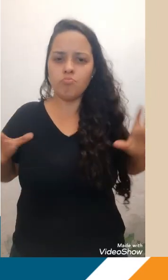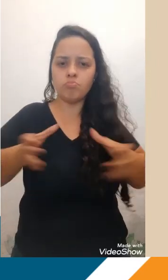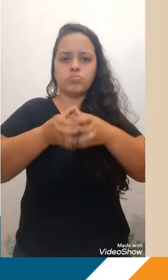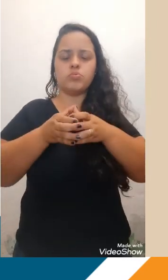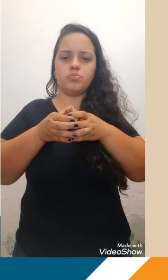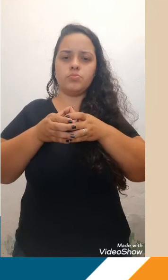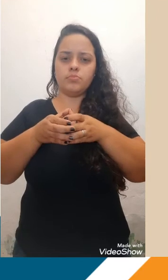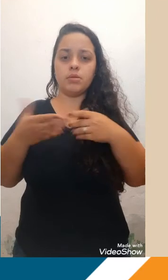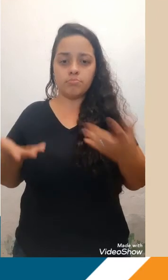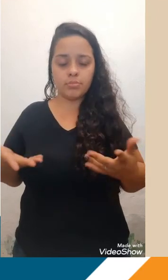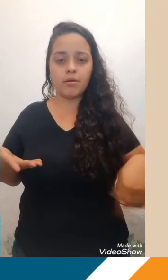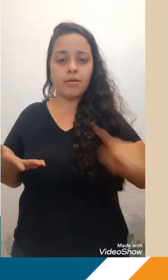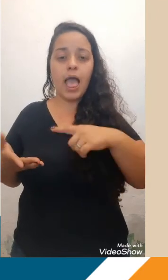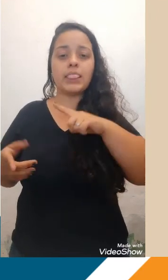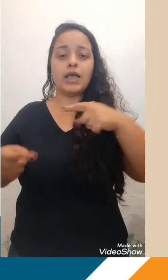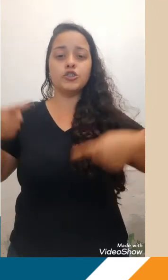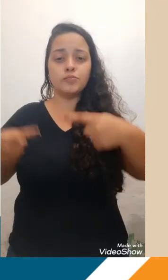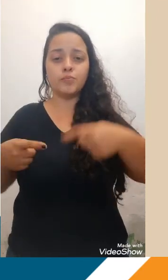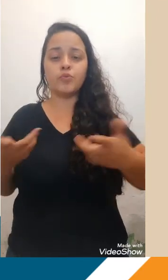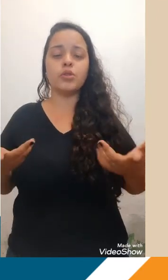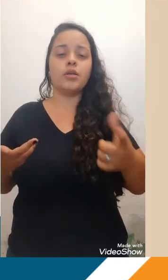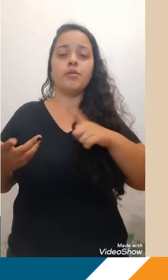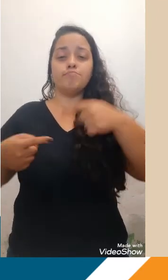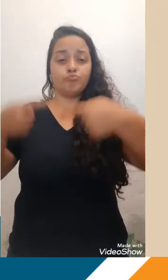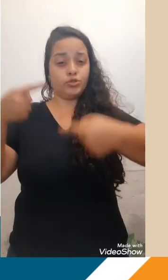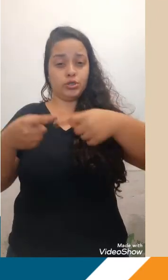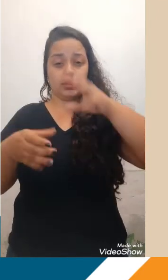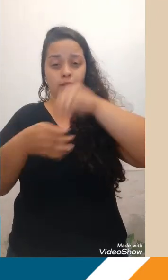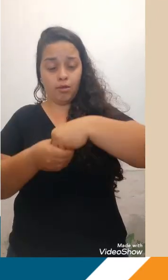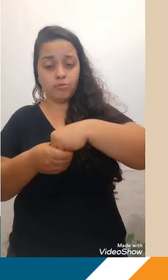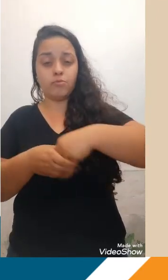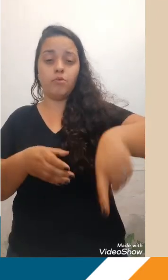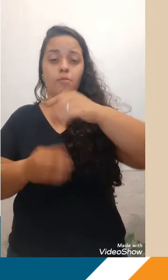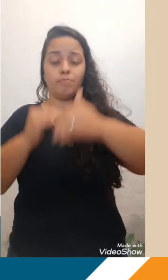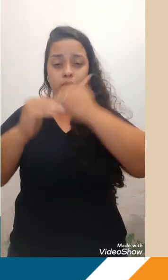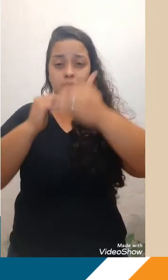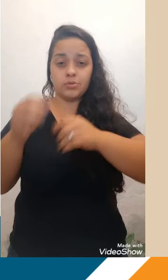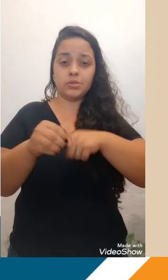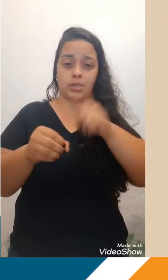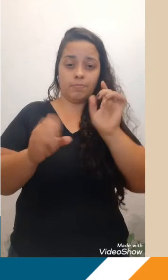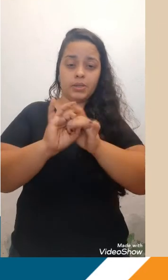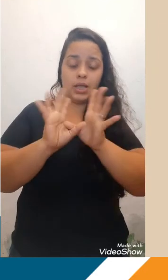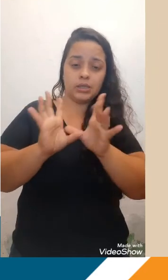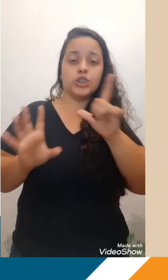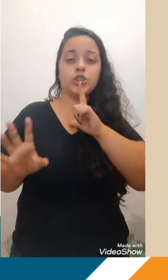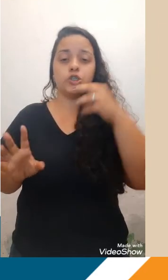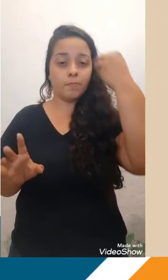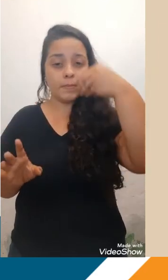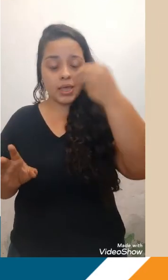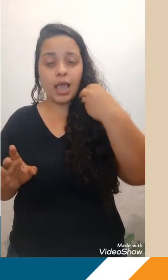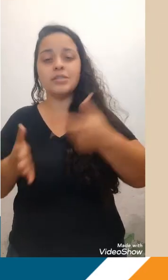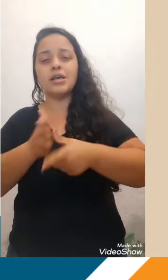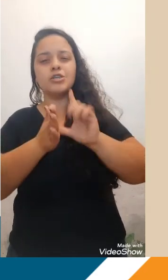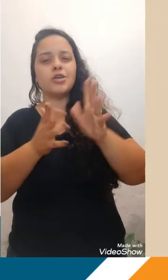território. Contudo, as disputas políticas internas dentro dos processos de independência, que tinham como experiência o